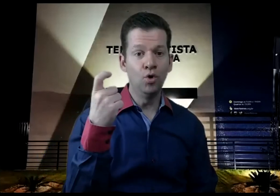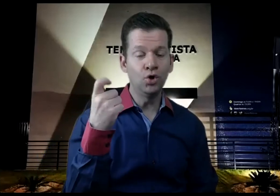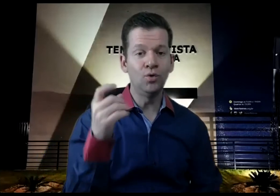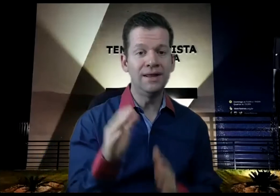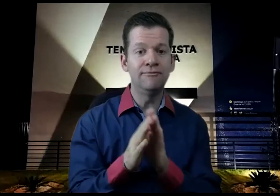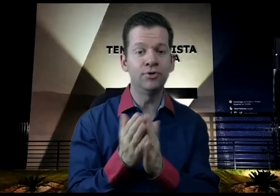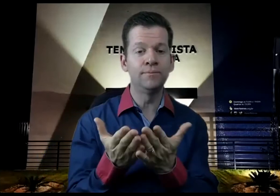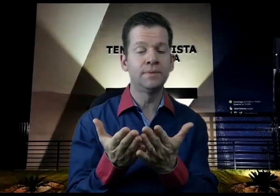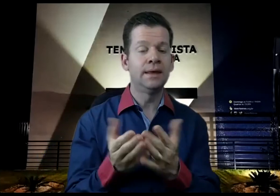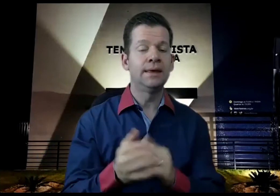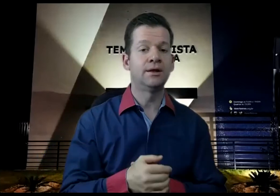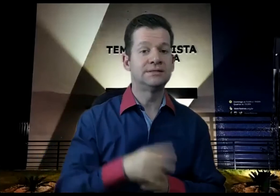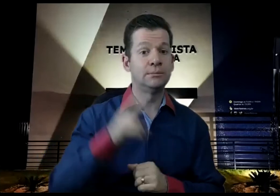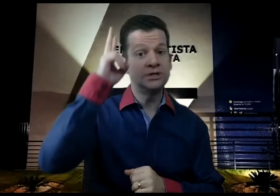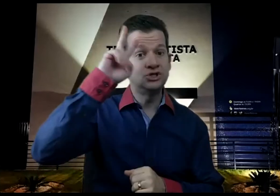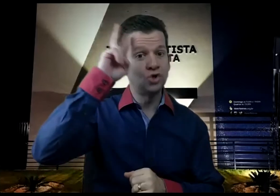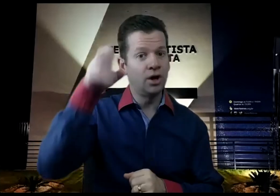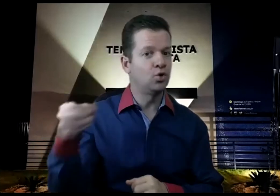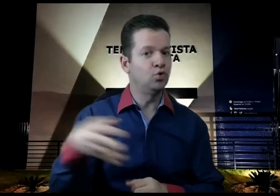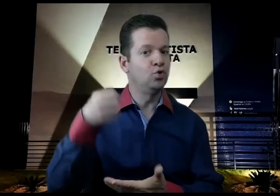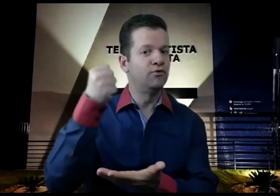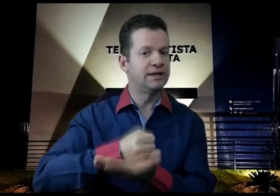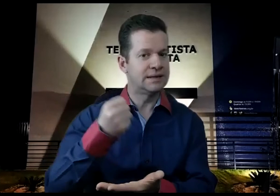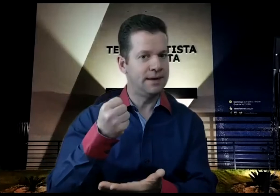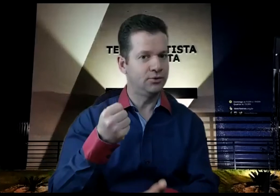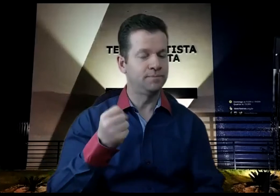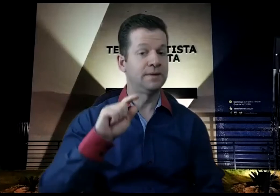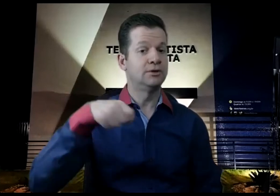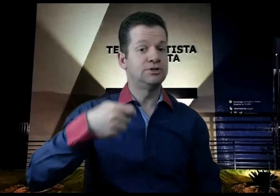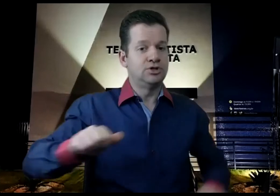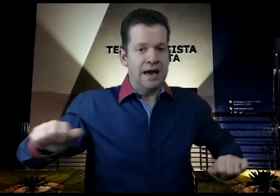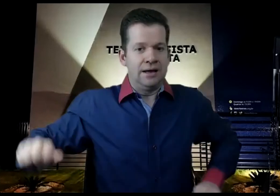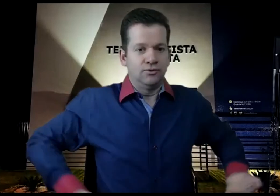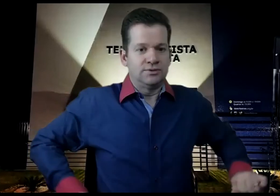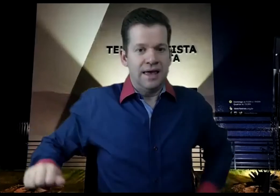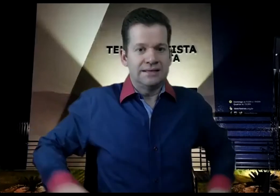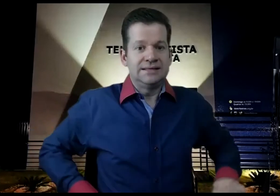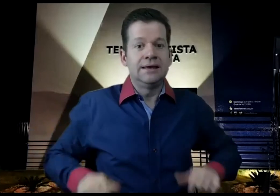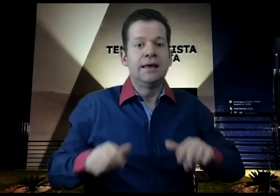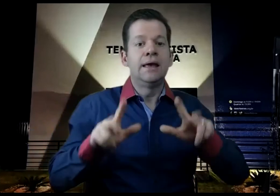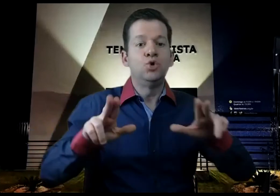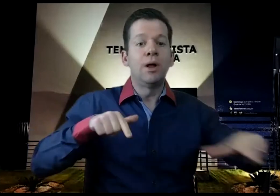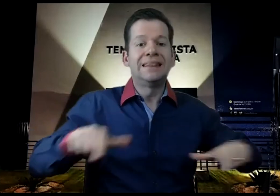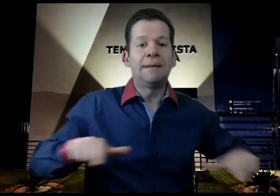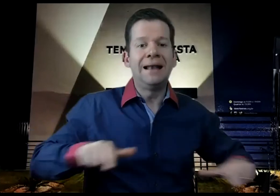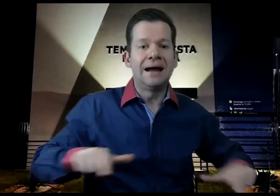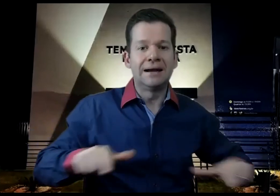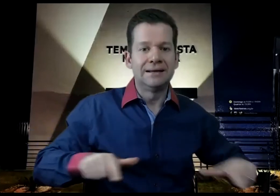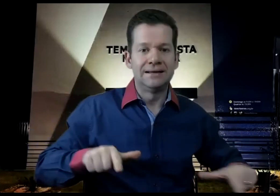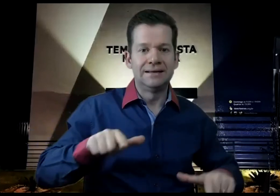único livro que nós temos histórico no Novo Testamento. Então, o sinal de Atos é assim, igual trabalhar,